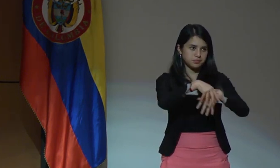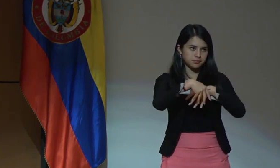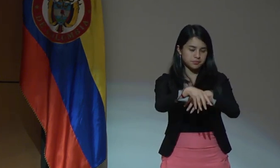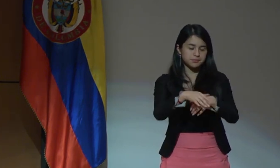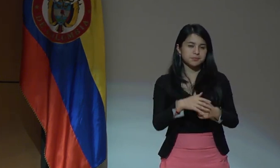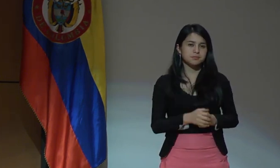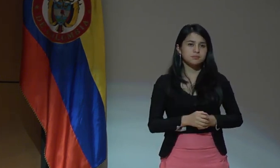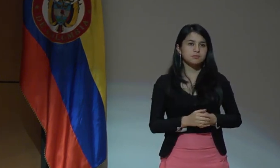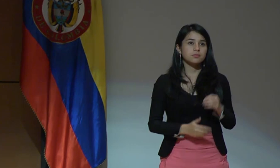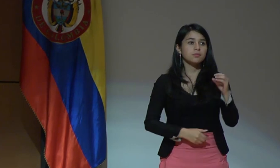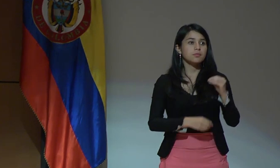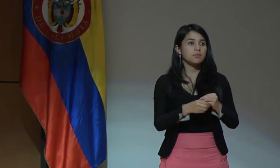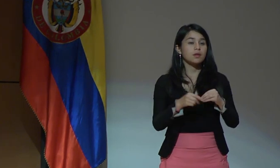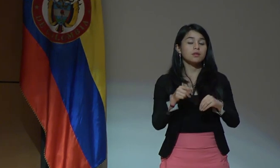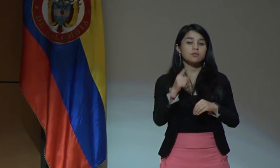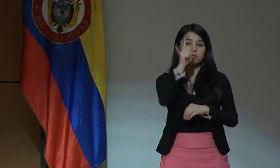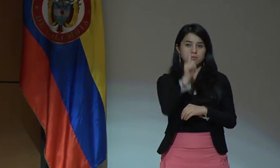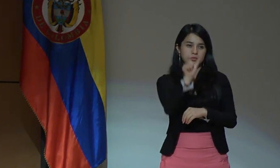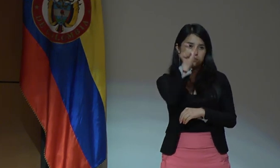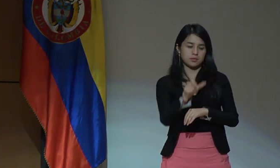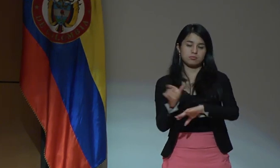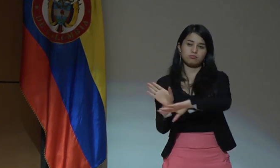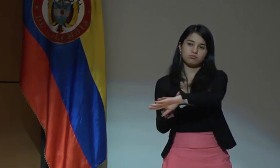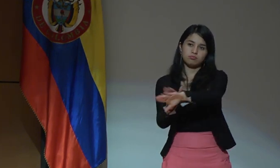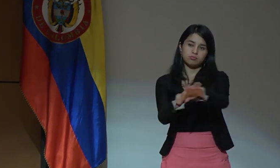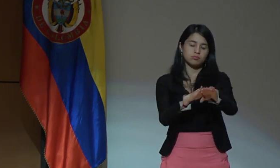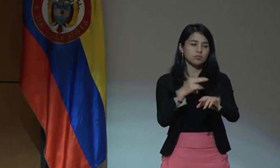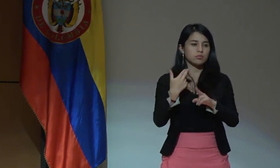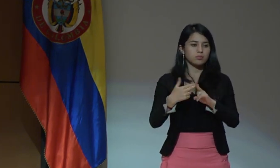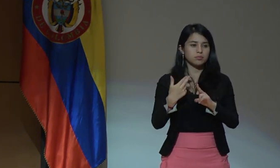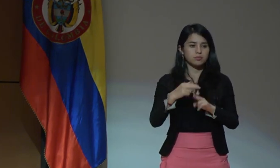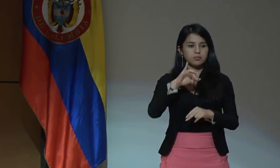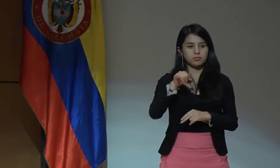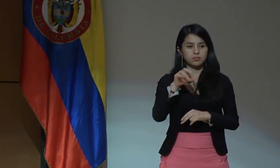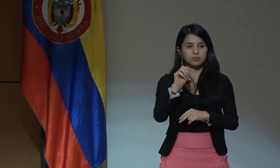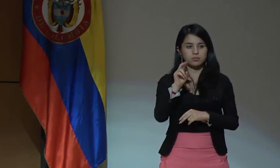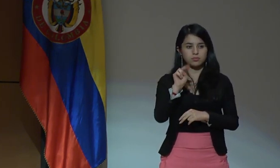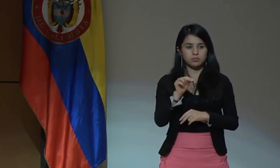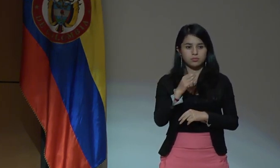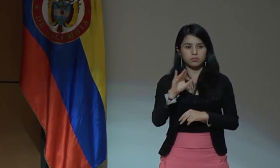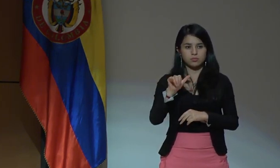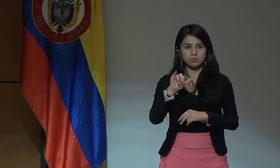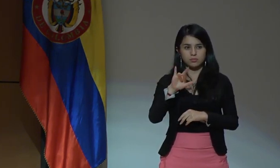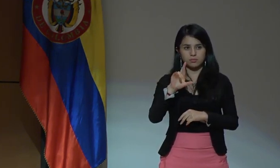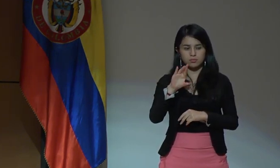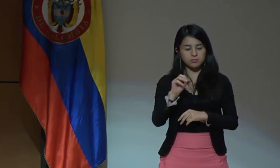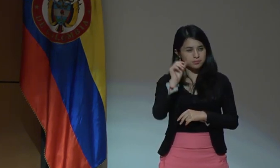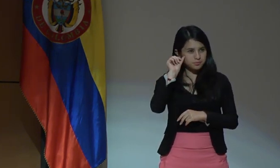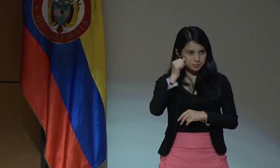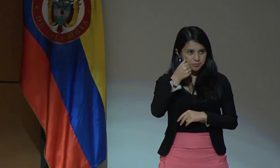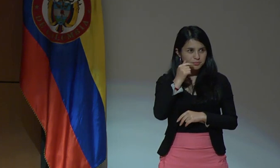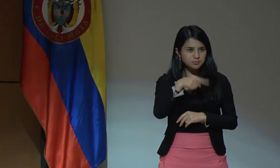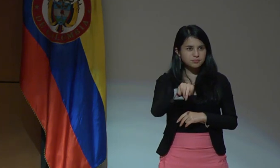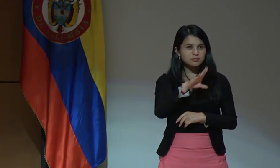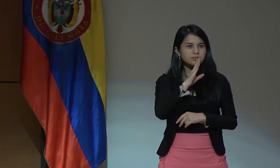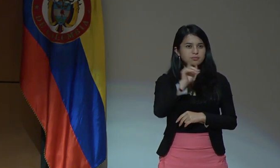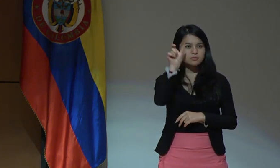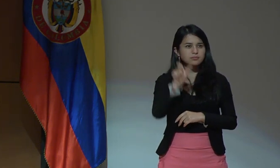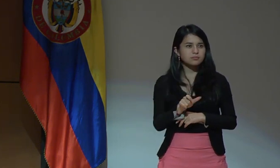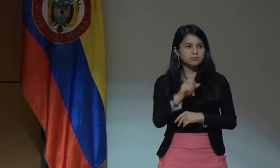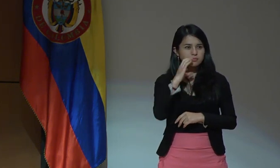Y hubo un convocante, un señor John Jairo Velázquez. ¿Recuerdan ustedes quién es John Jairo